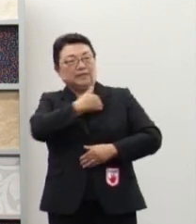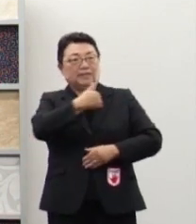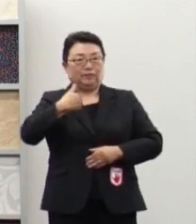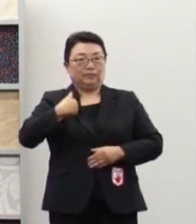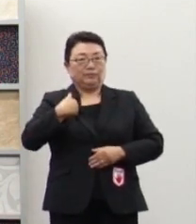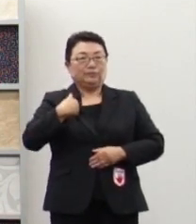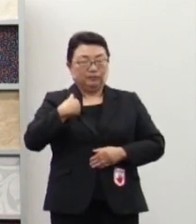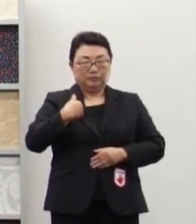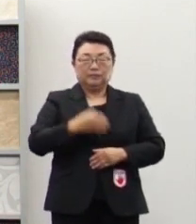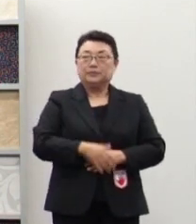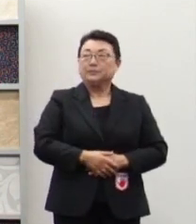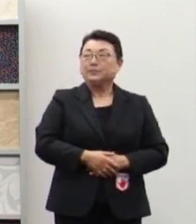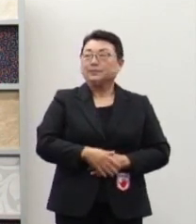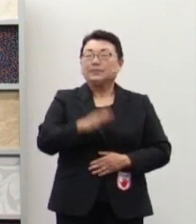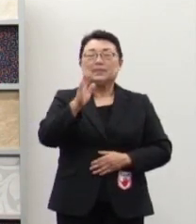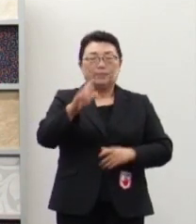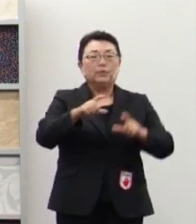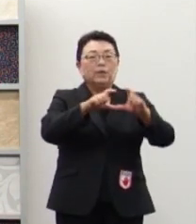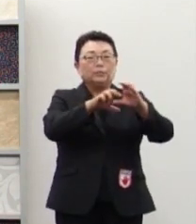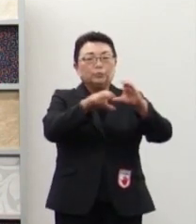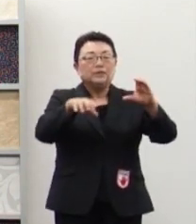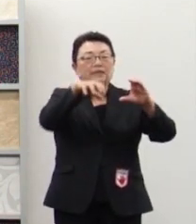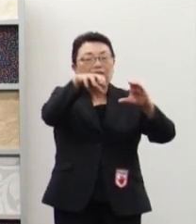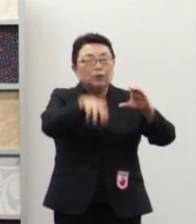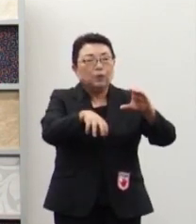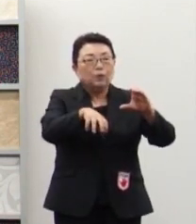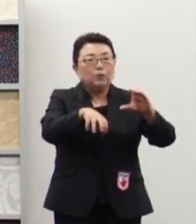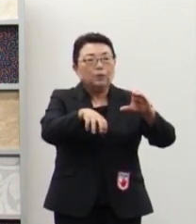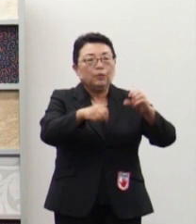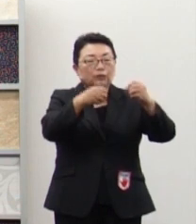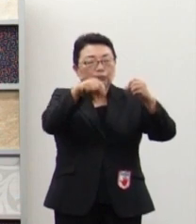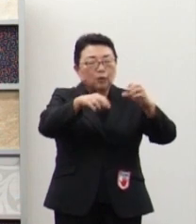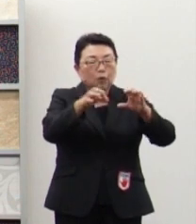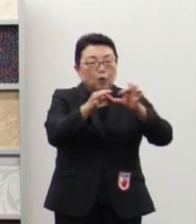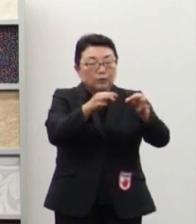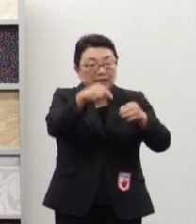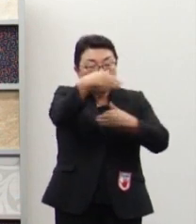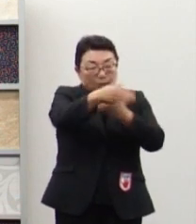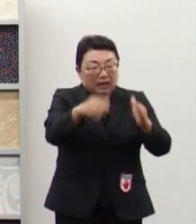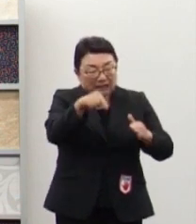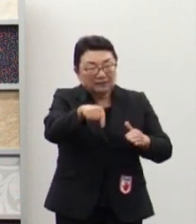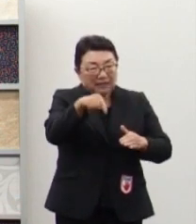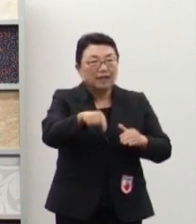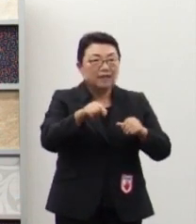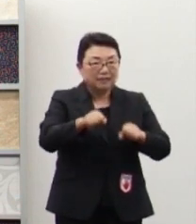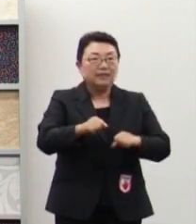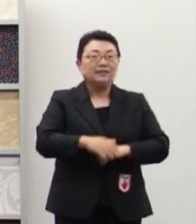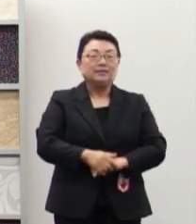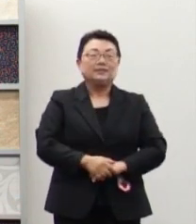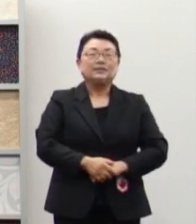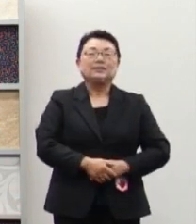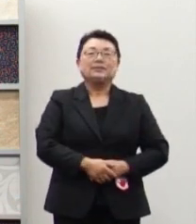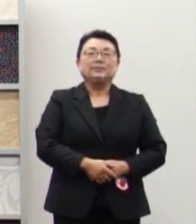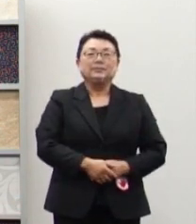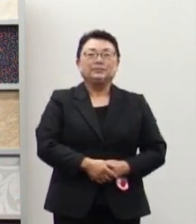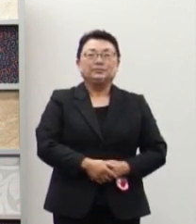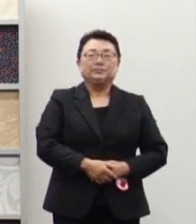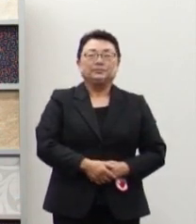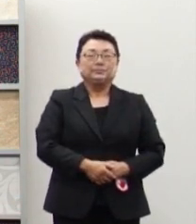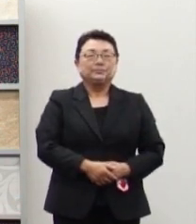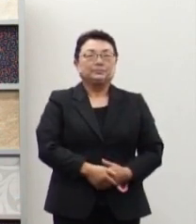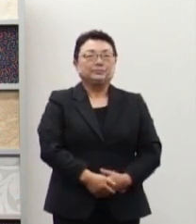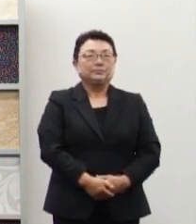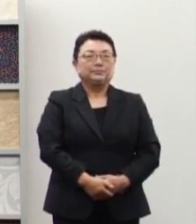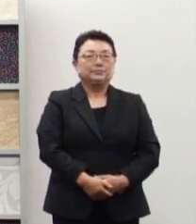通りでございます。 わかりました、ま あ、ただグリーンゾーンの施設の中ではありますけどね。 わかりました、ありがとうございます。 はい、他はいかがでし